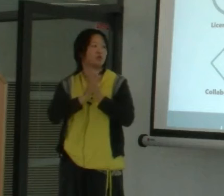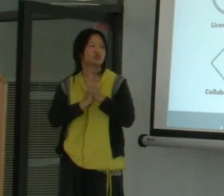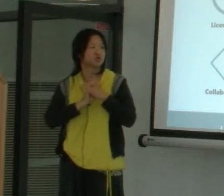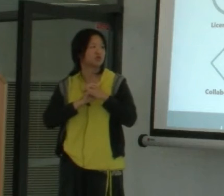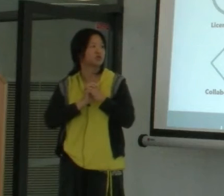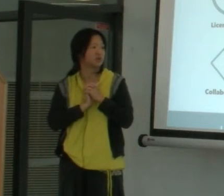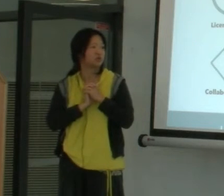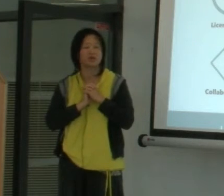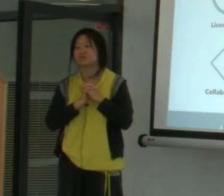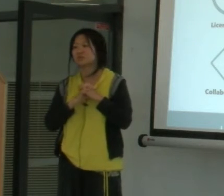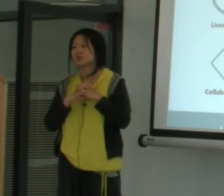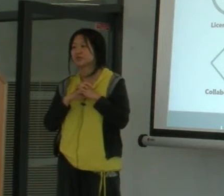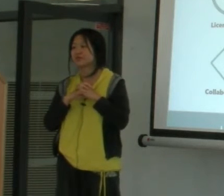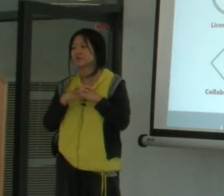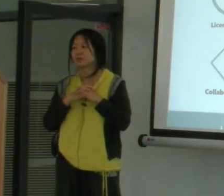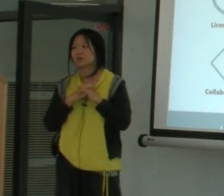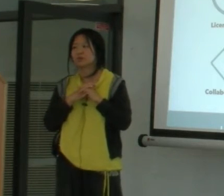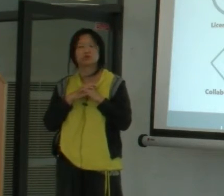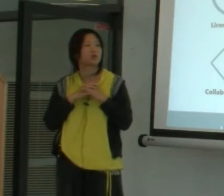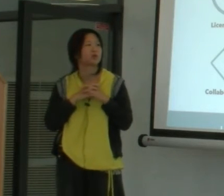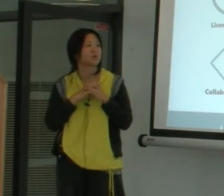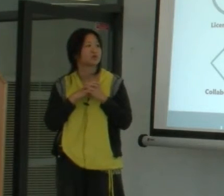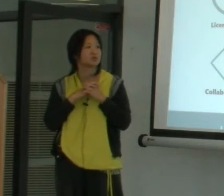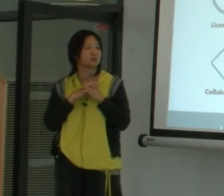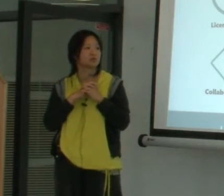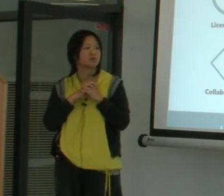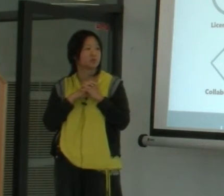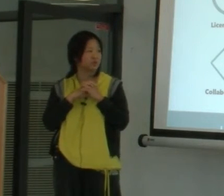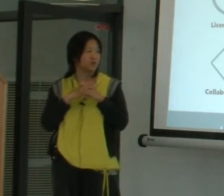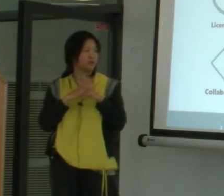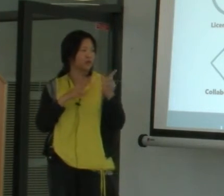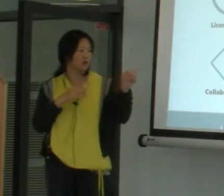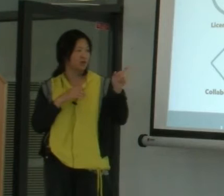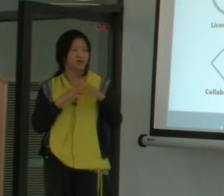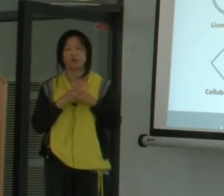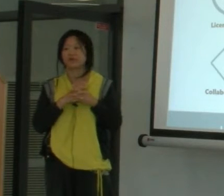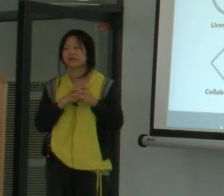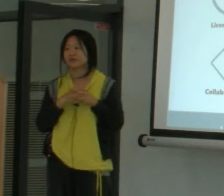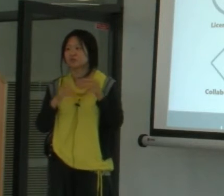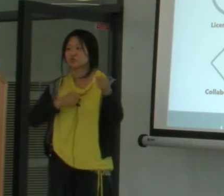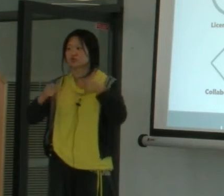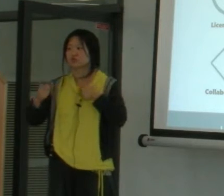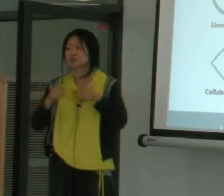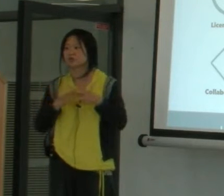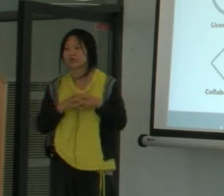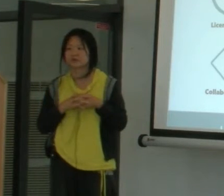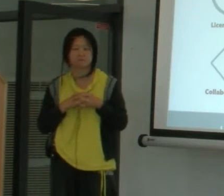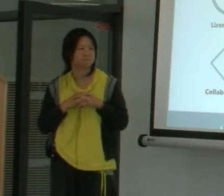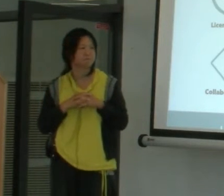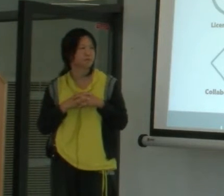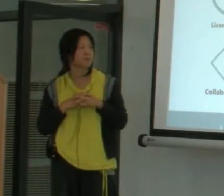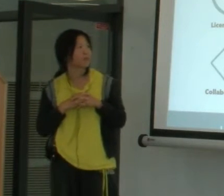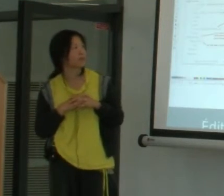Voilà, on peut changer les couleurs, les dimensions très facilement. Et du coup, voilà, pour les personnes qui sont malvoyantes, ça peut être intéressant pour jouer sur les